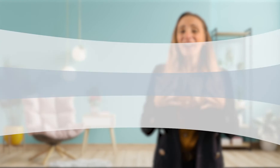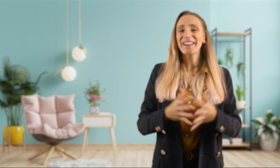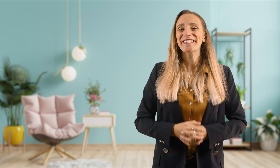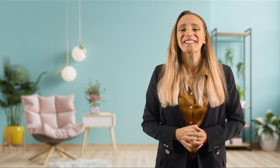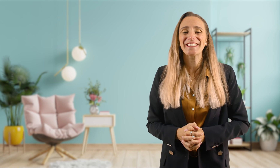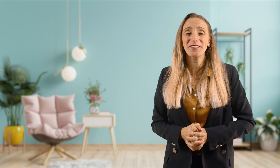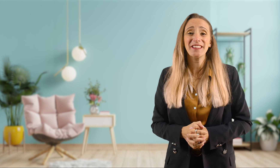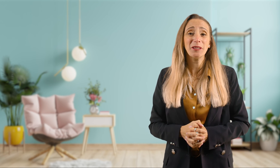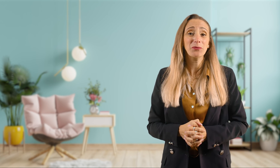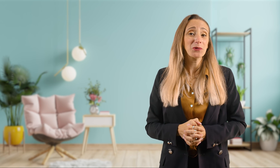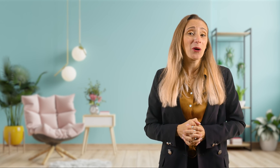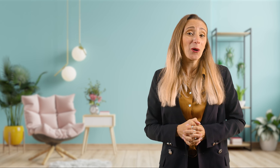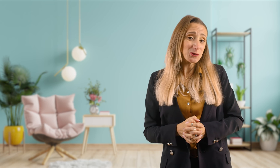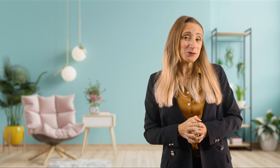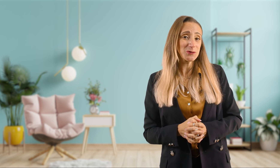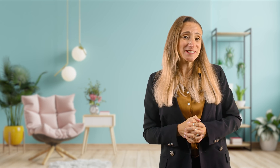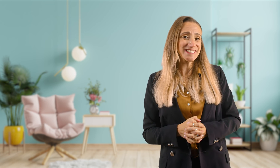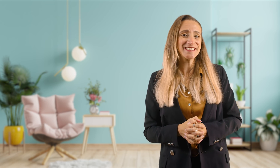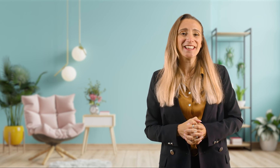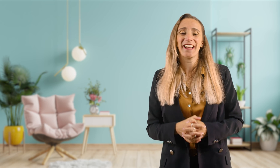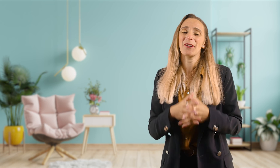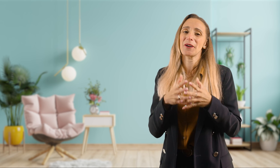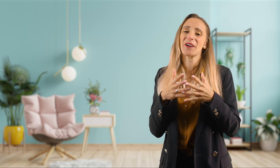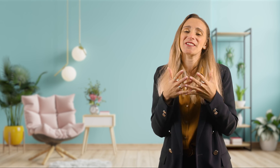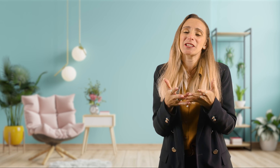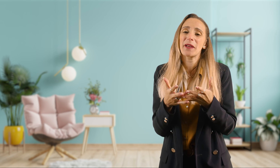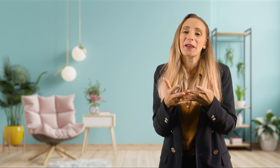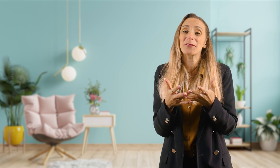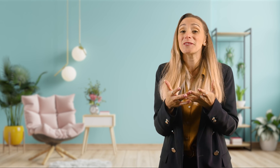Voilà, c'est fini pour aujourd'hui. Alors, j'espère que vous